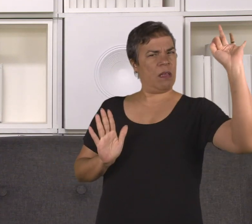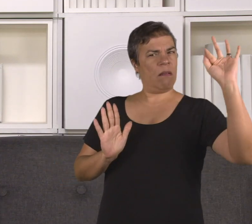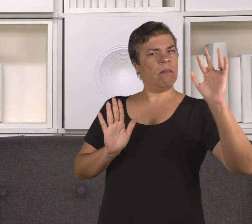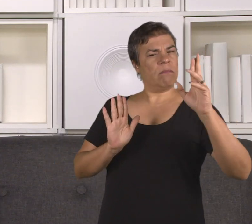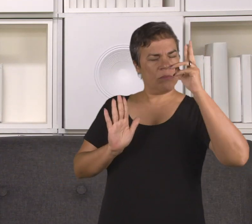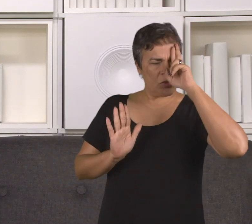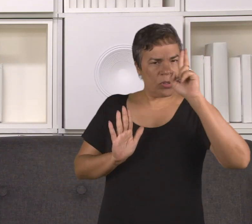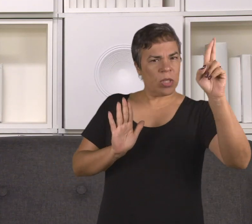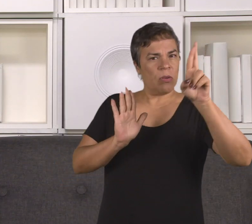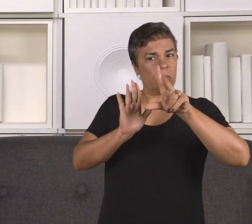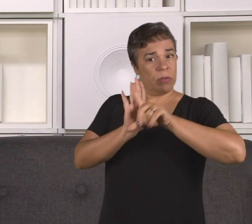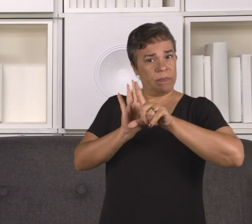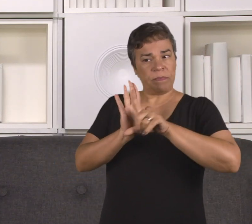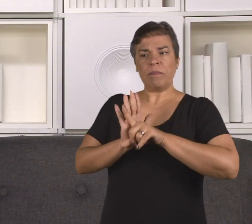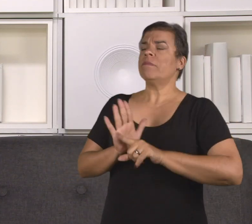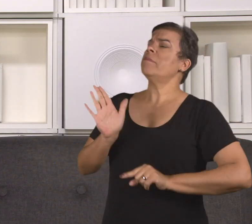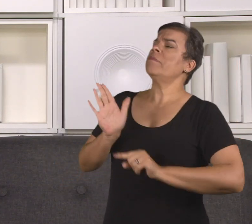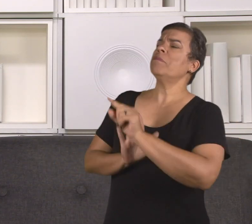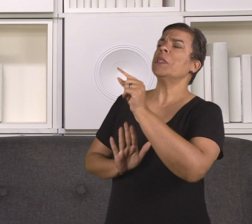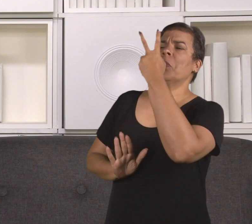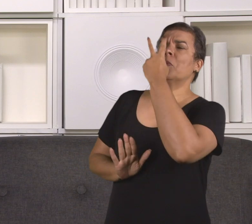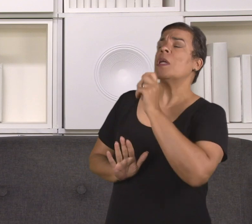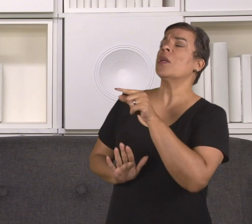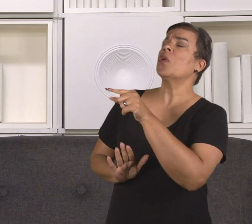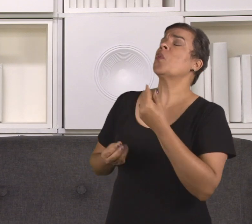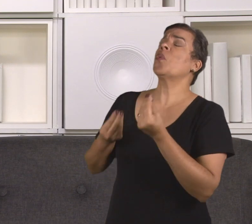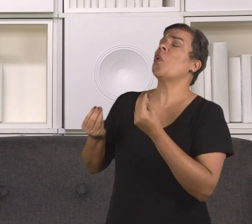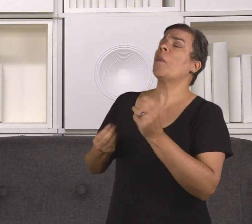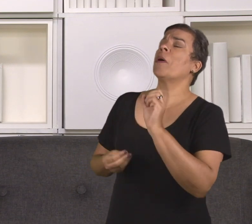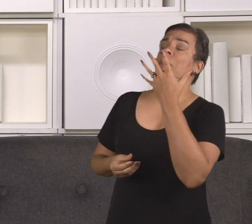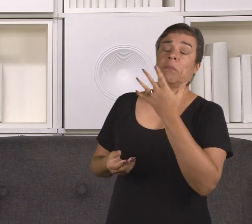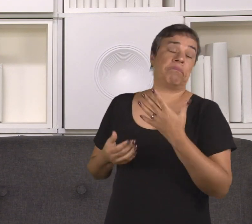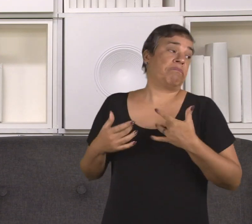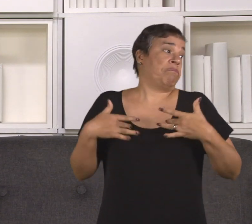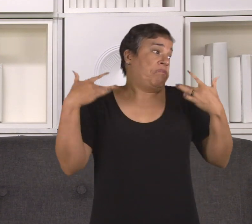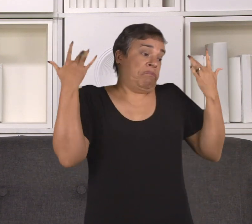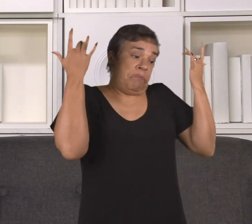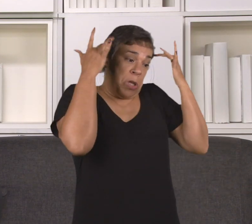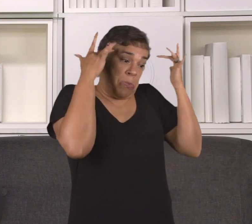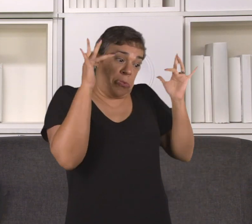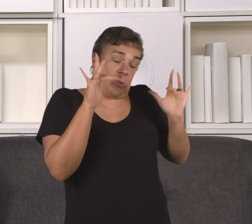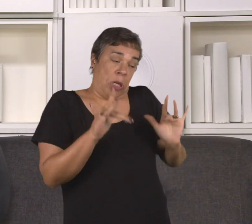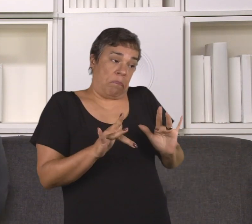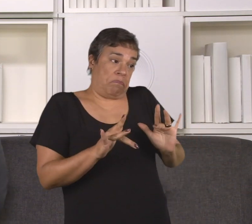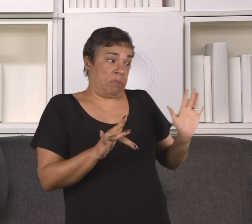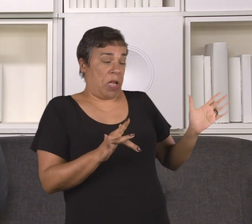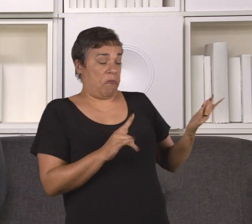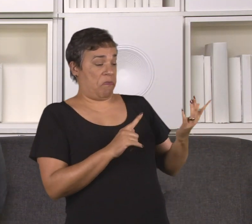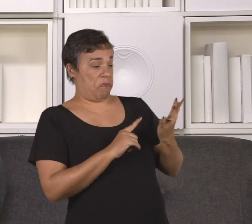lei, eles vão perguntar para o cego como foi que isso aconteceu. O cego diz assim, eu não sei, ele passou